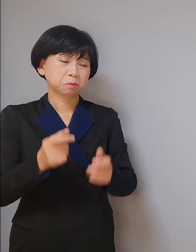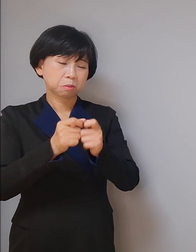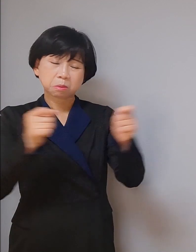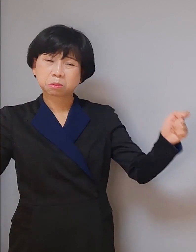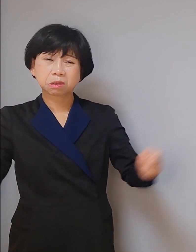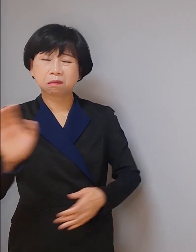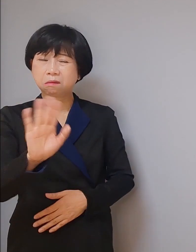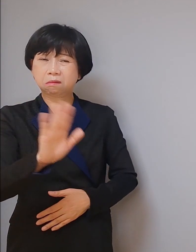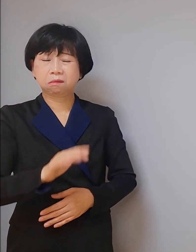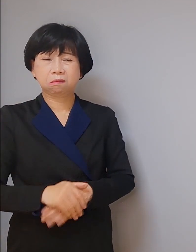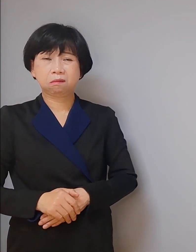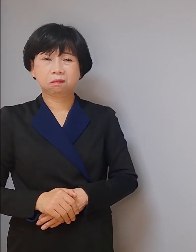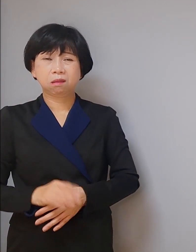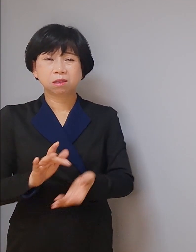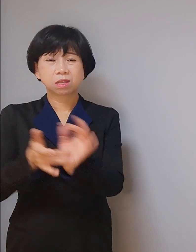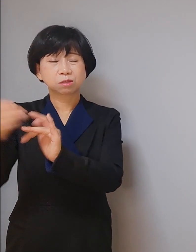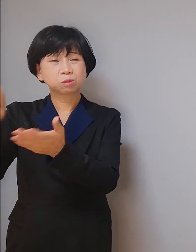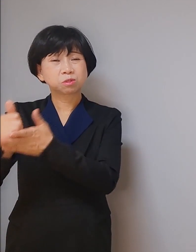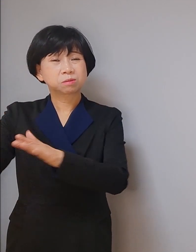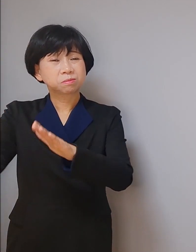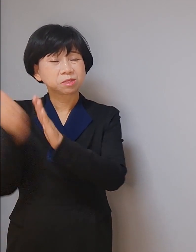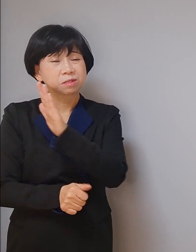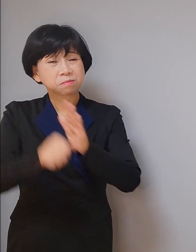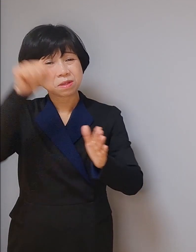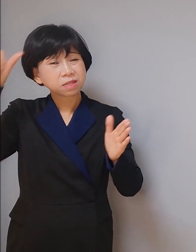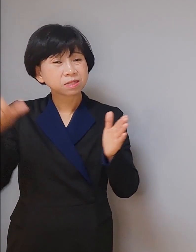실패한 인생입니다 라고 말할 수 있을까요?